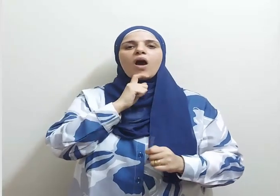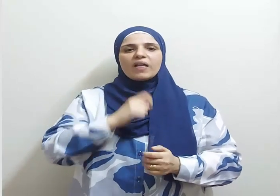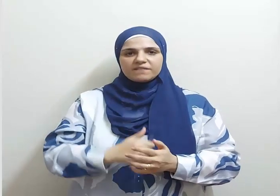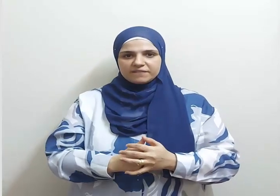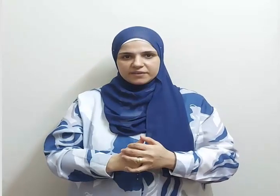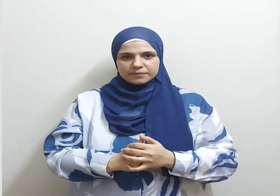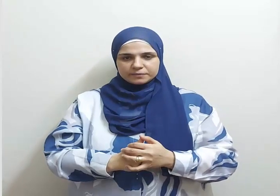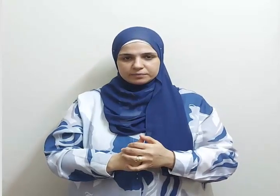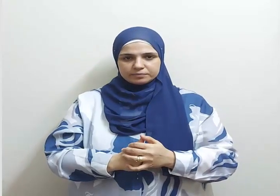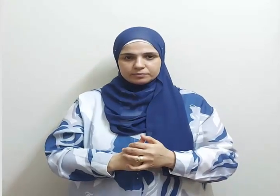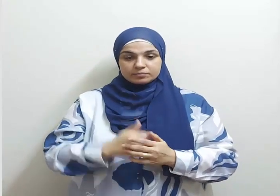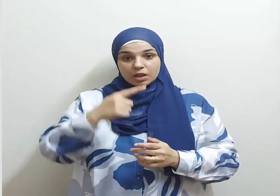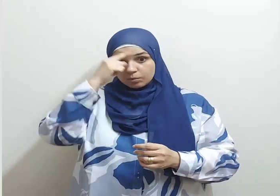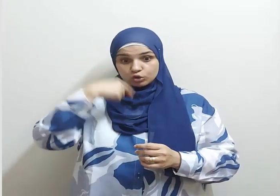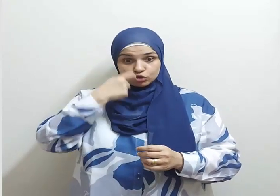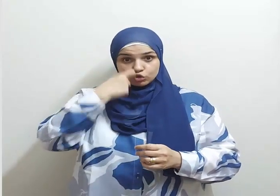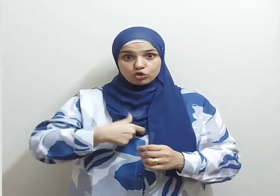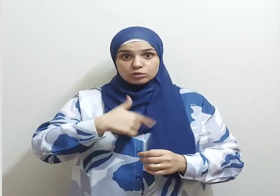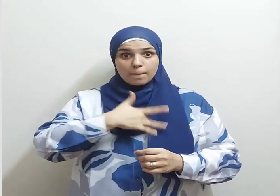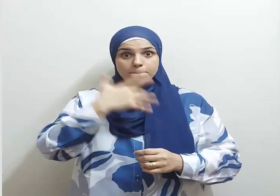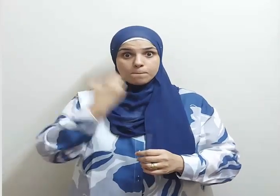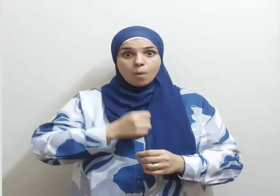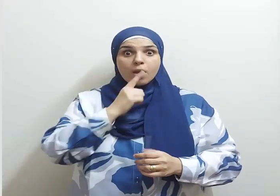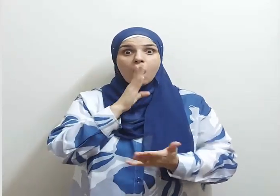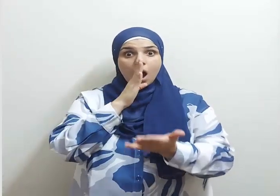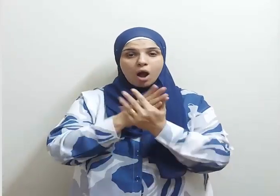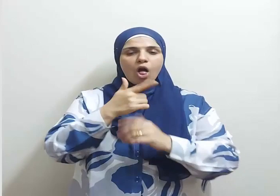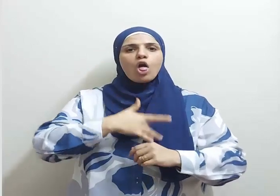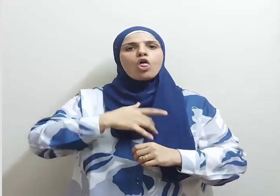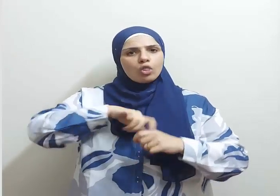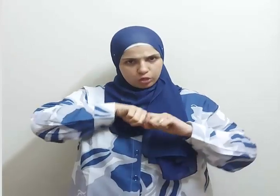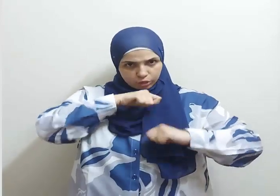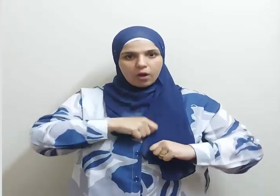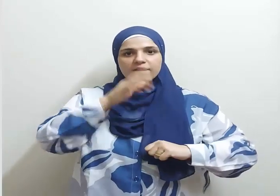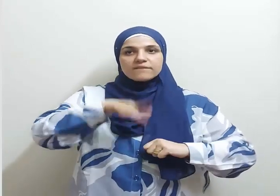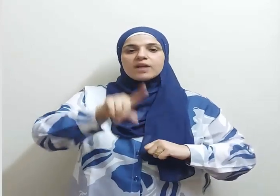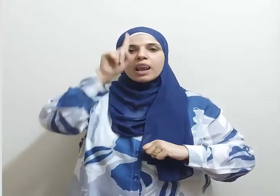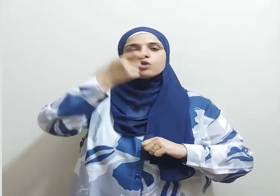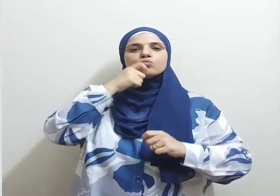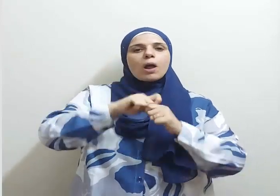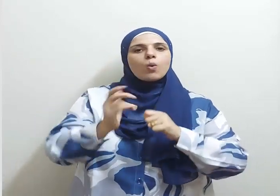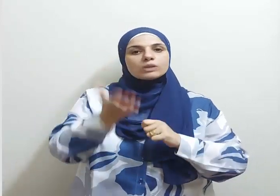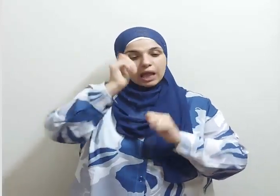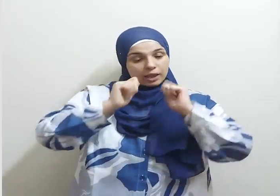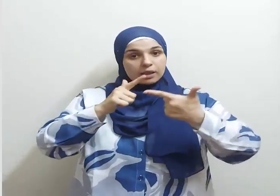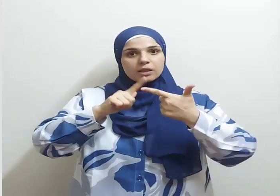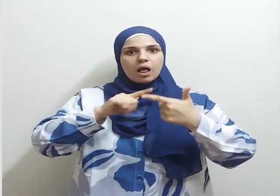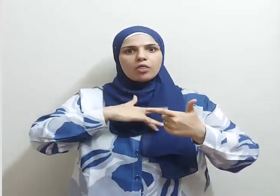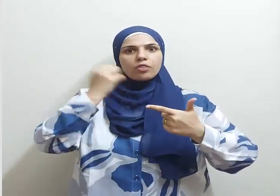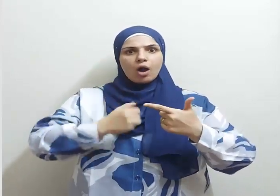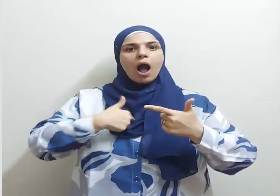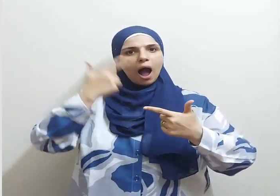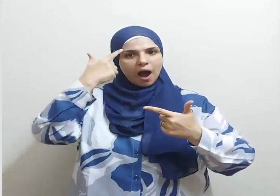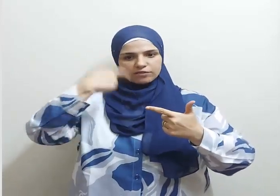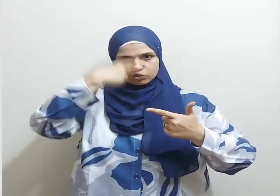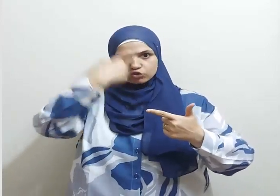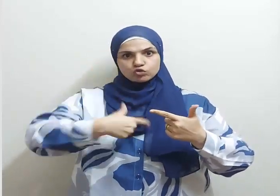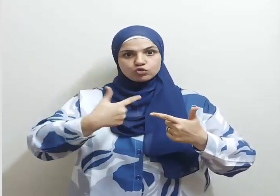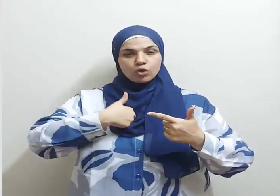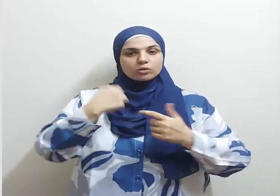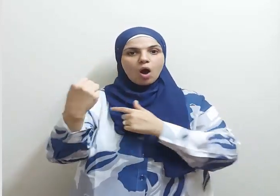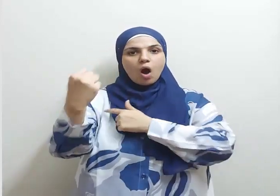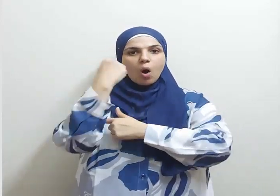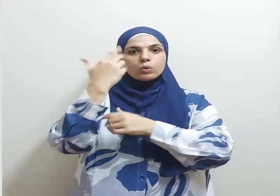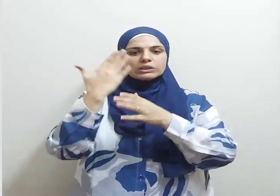الضعيف فالمؤمن الحقيقي ثقته في الله عز وجل ثم في نفسه كبيره لان له